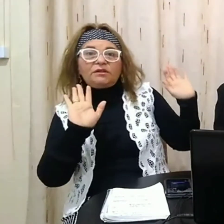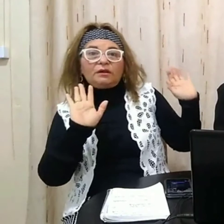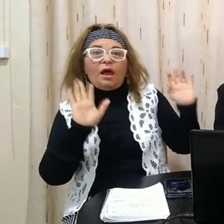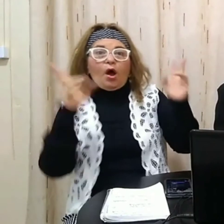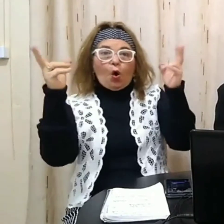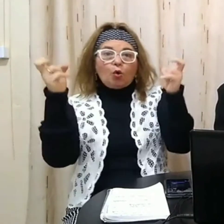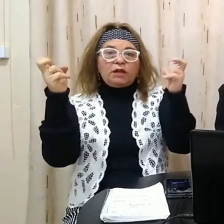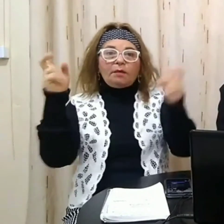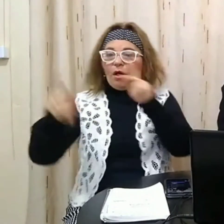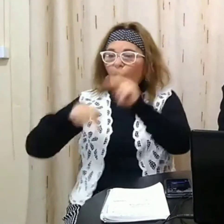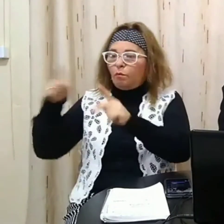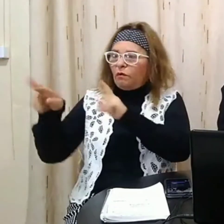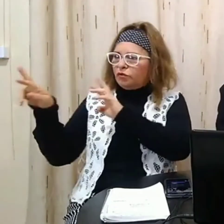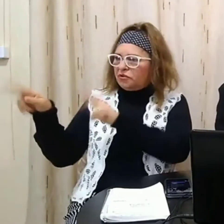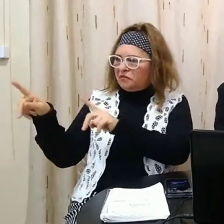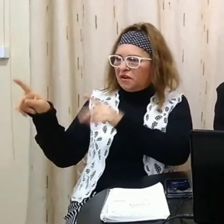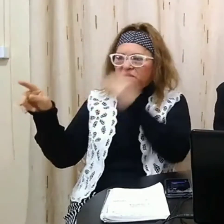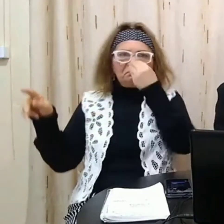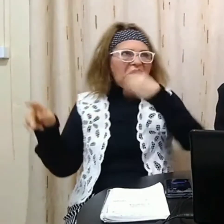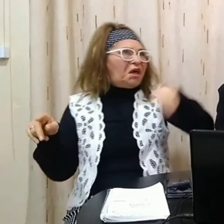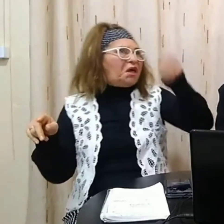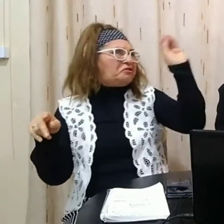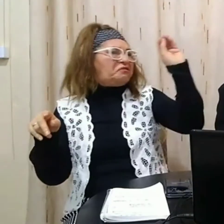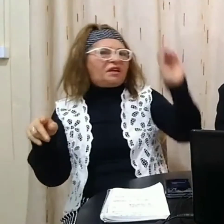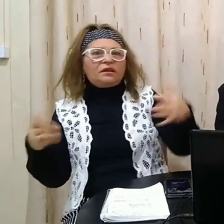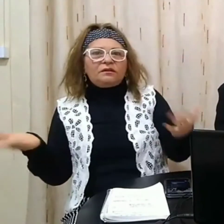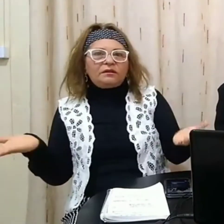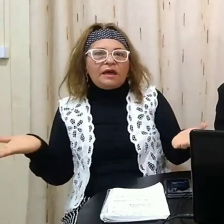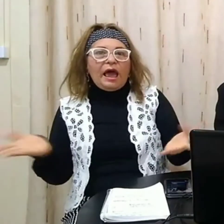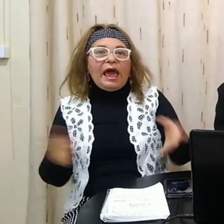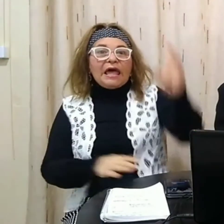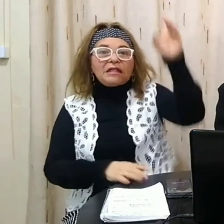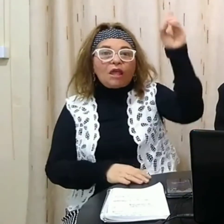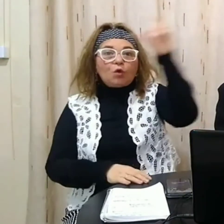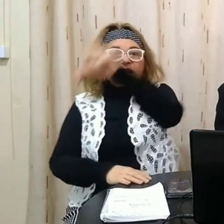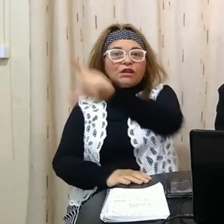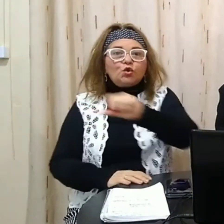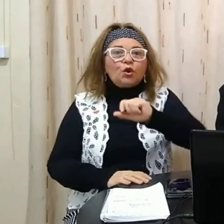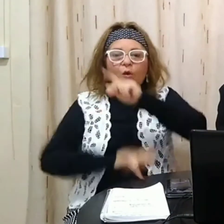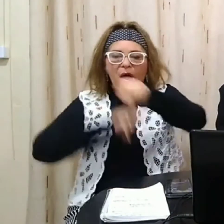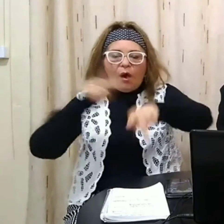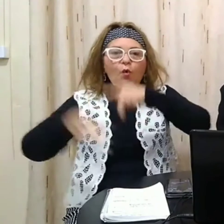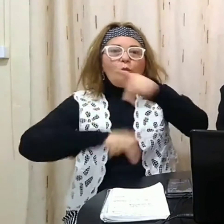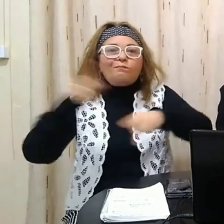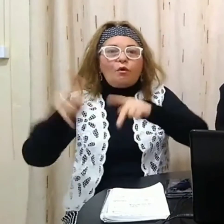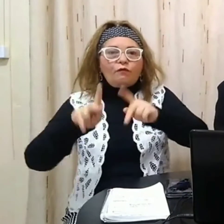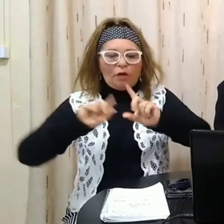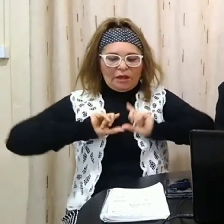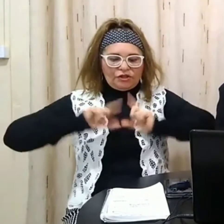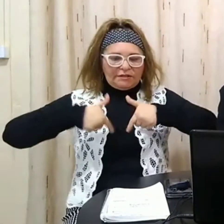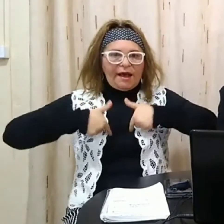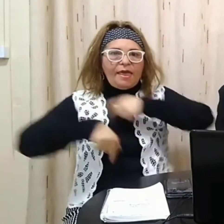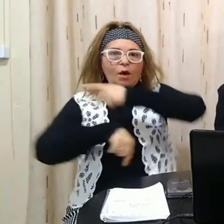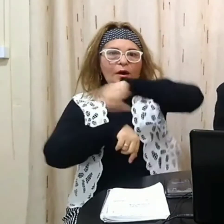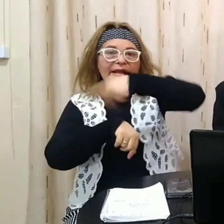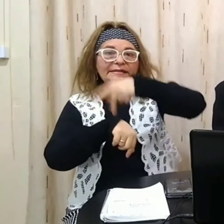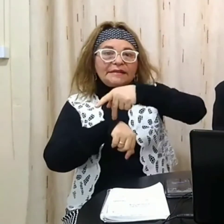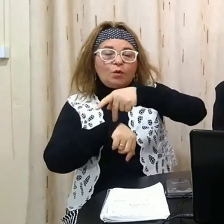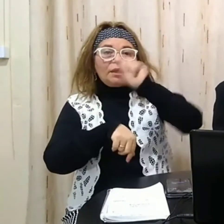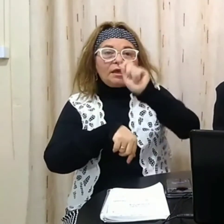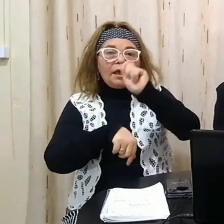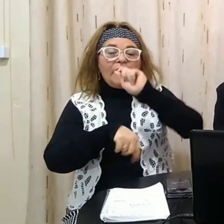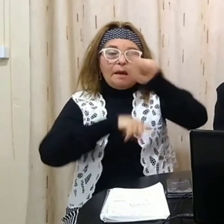diferente, indiferente. Deus escolheu a nação de Israel para,